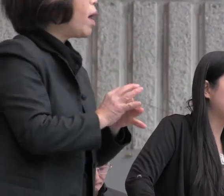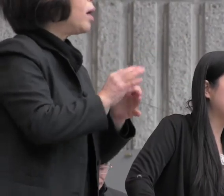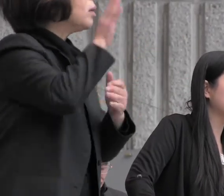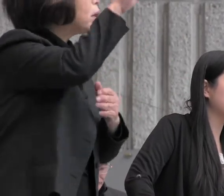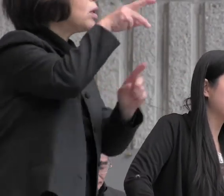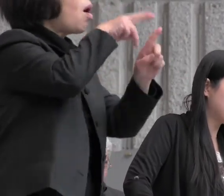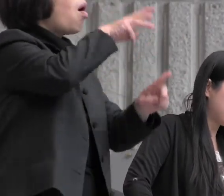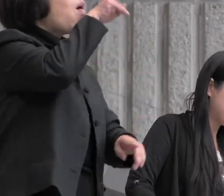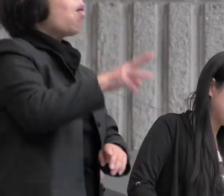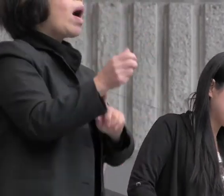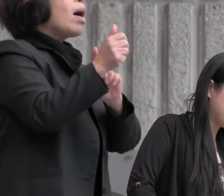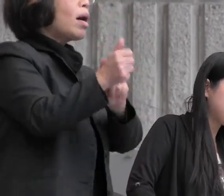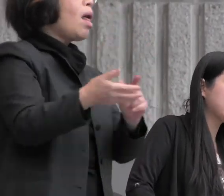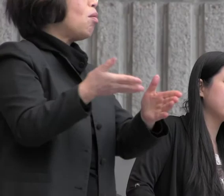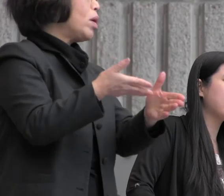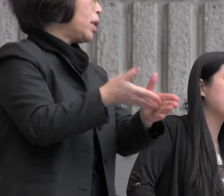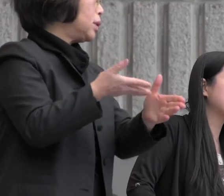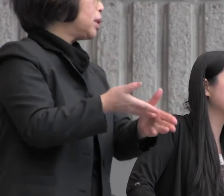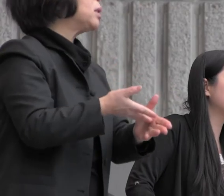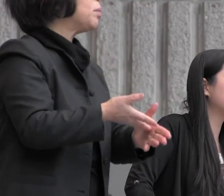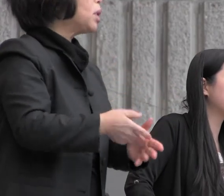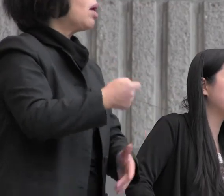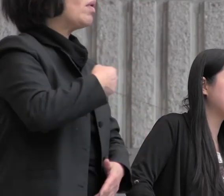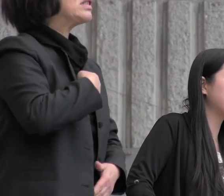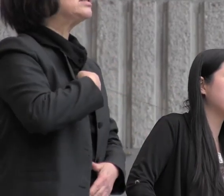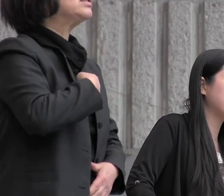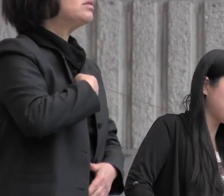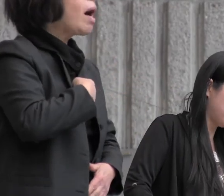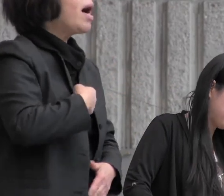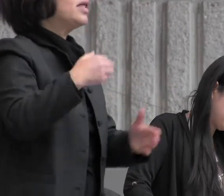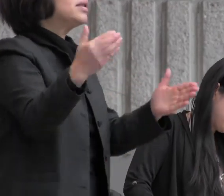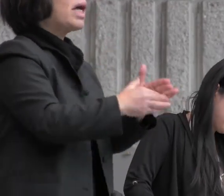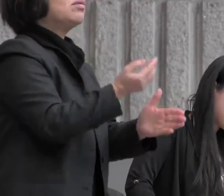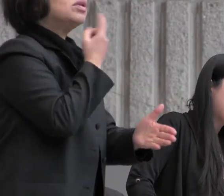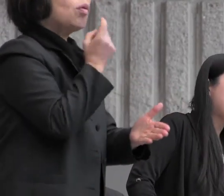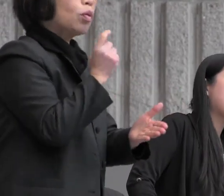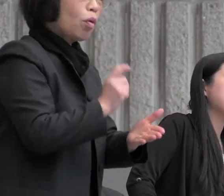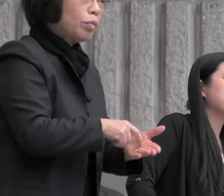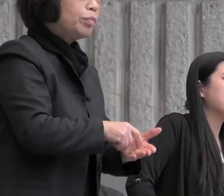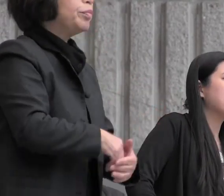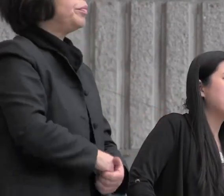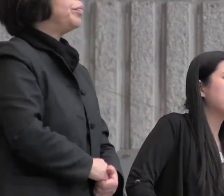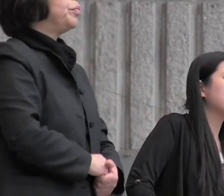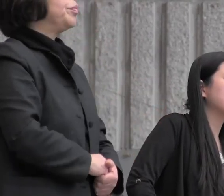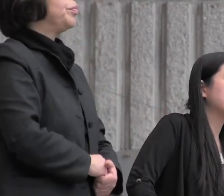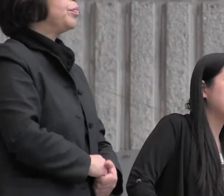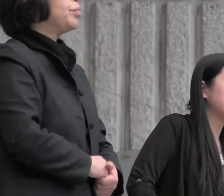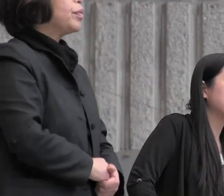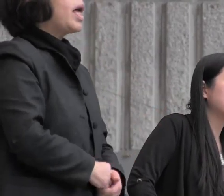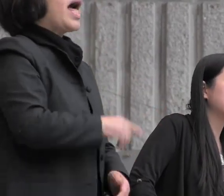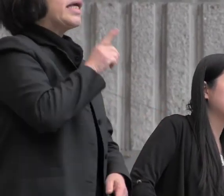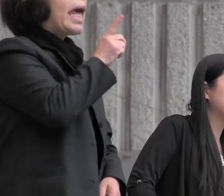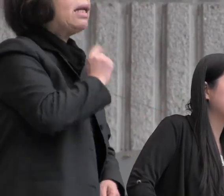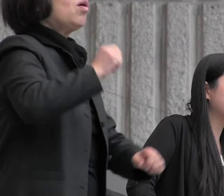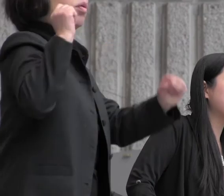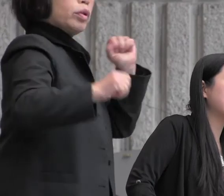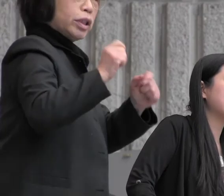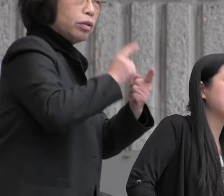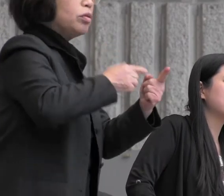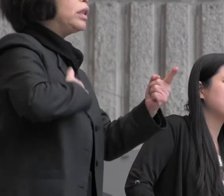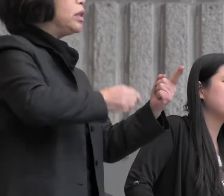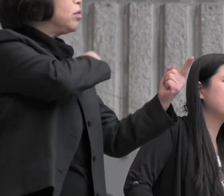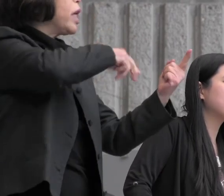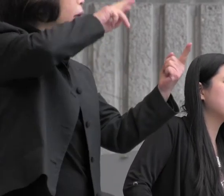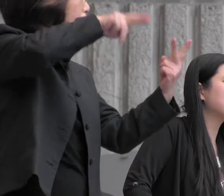大川弁護士の方からお話がありますので、私の方からは最後に一言、言論の自由、そして知る権